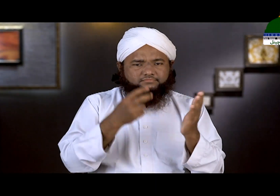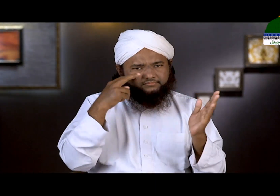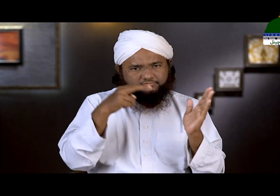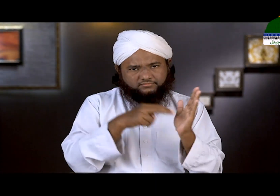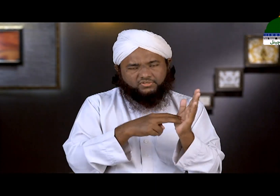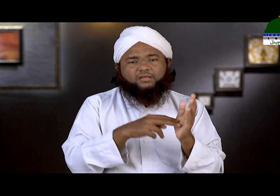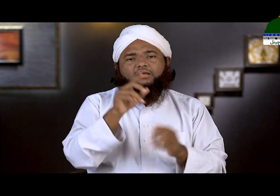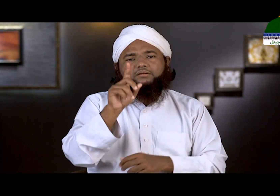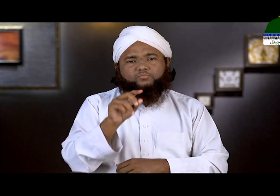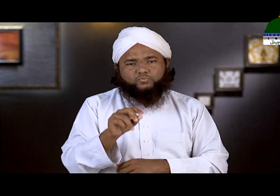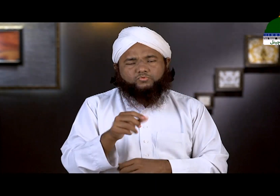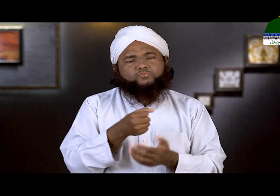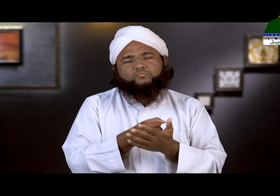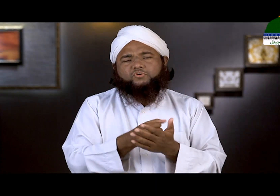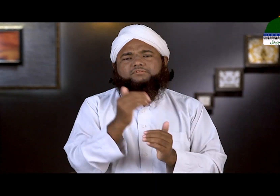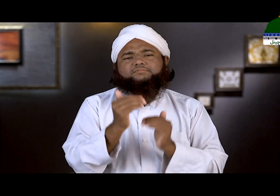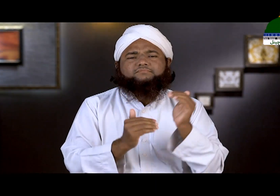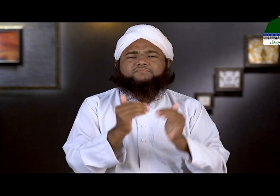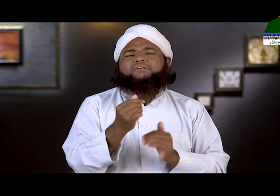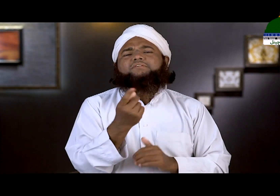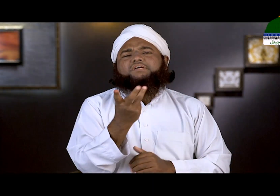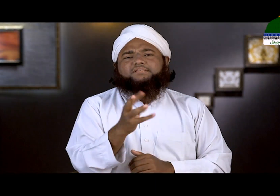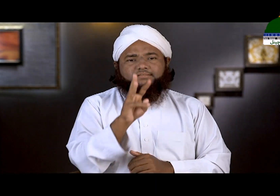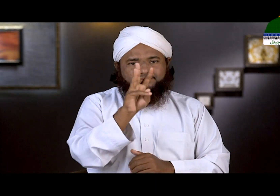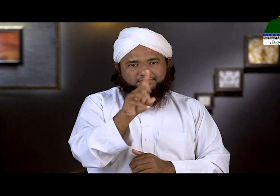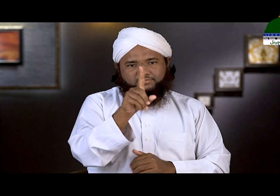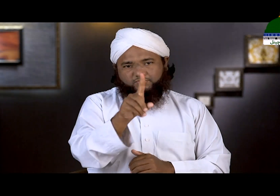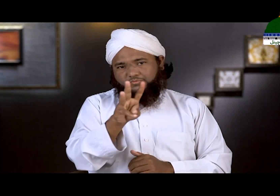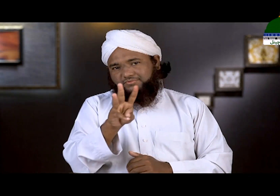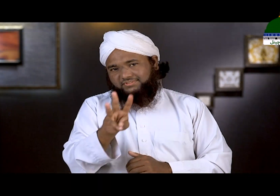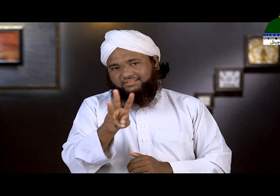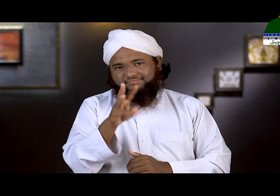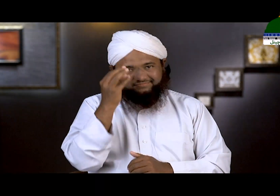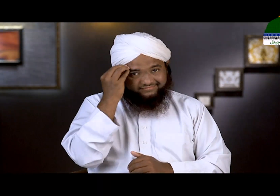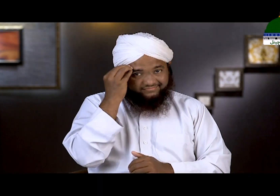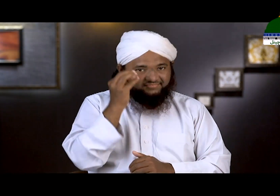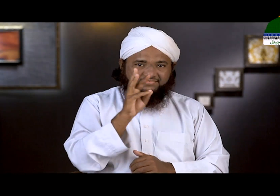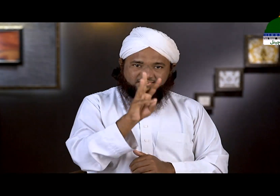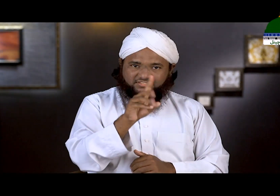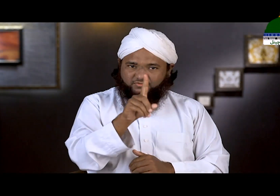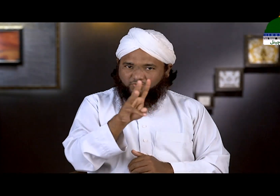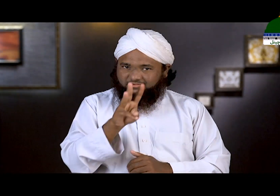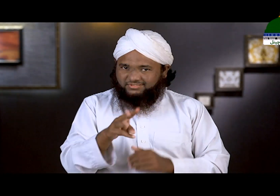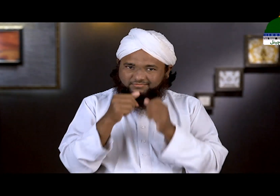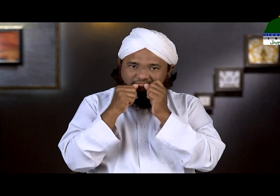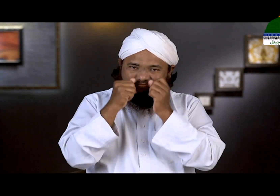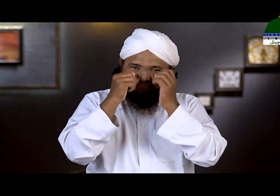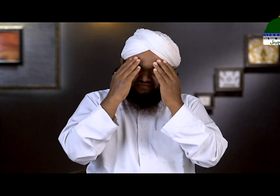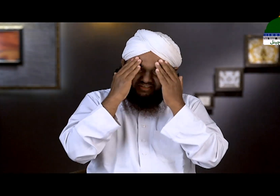کے مختلف اقوال ہیں۔ اگر ہم روزانہ کم از کم 313 بار درود شریف پڑھنے والے بن